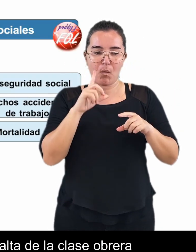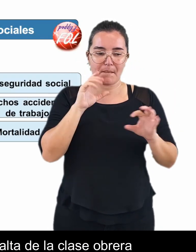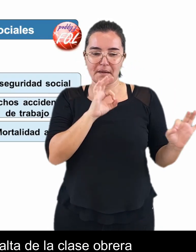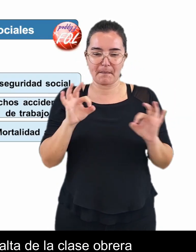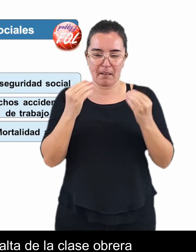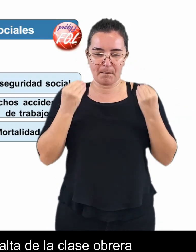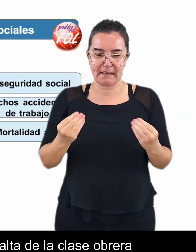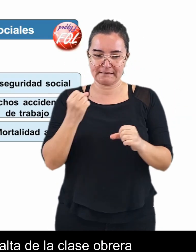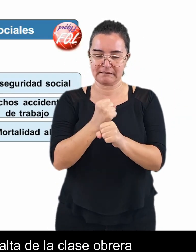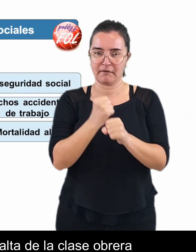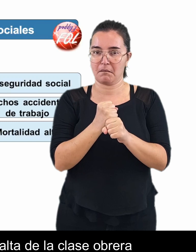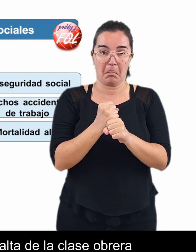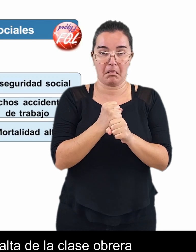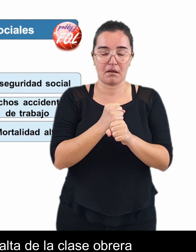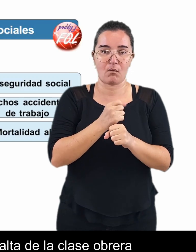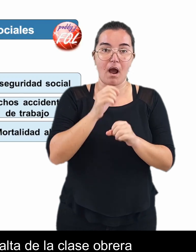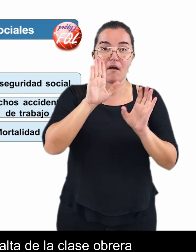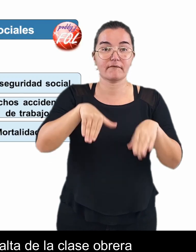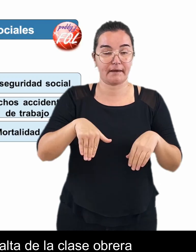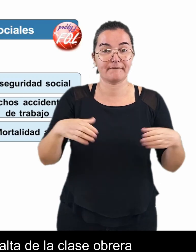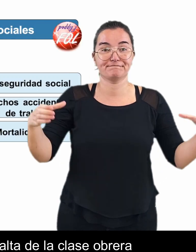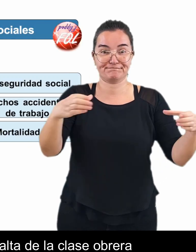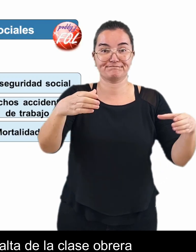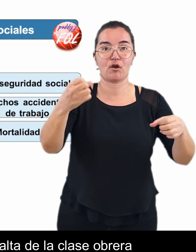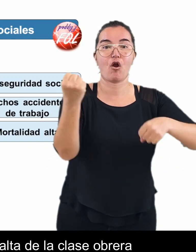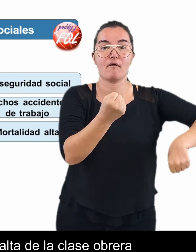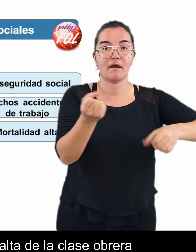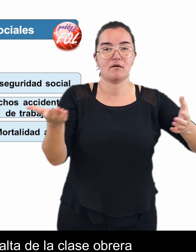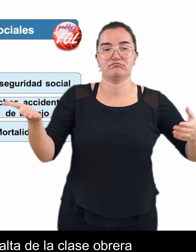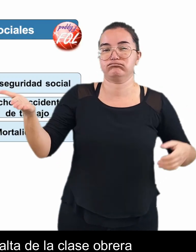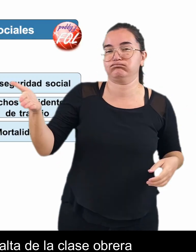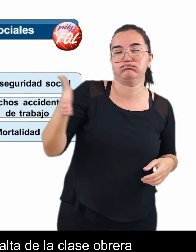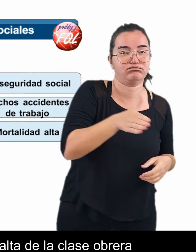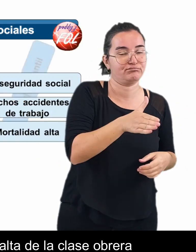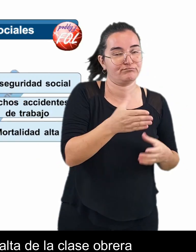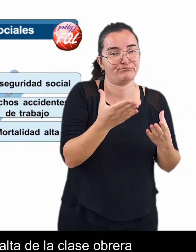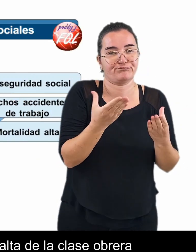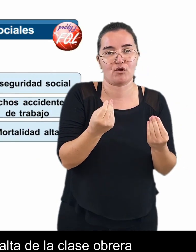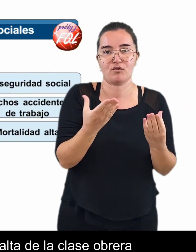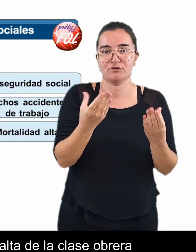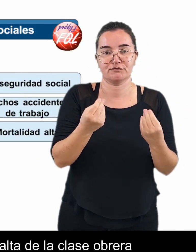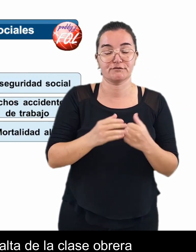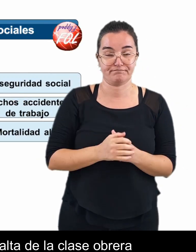lo que da lugar a una mortalidad muy alta de la clase obrera.